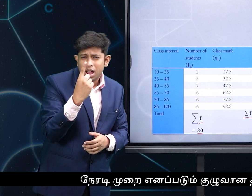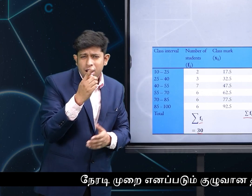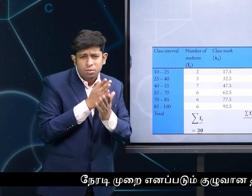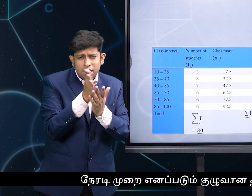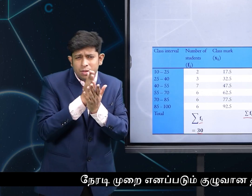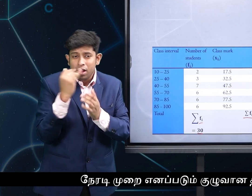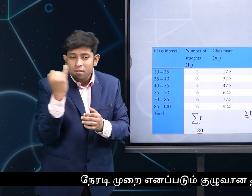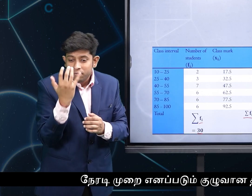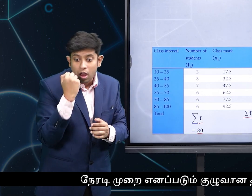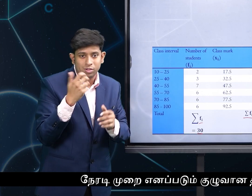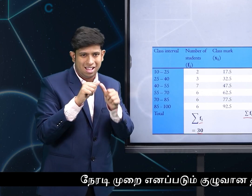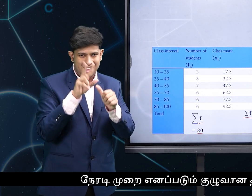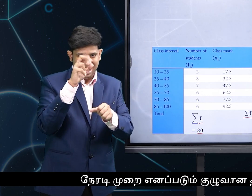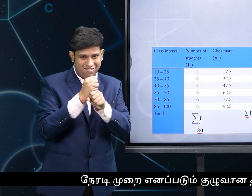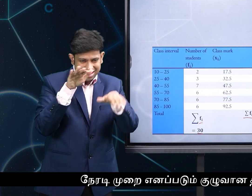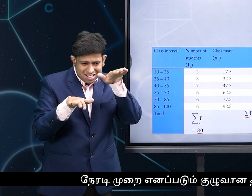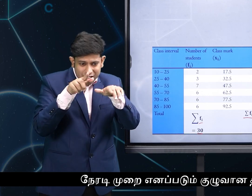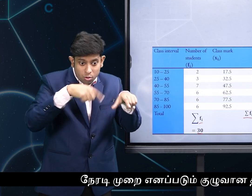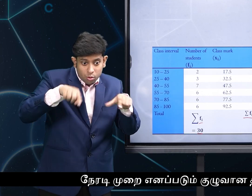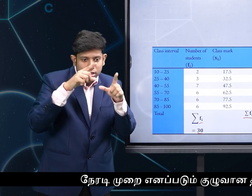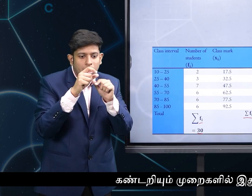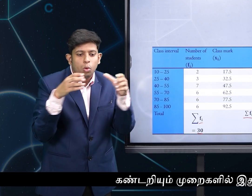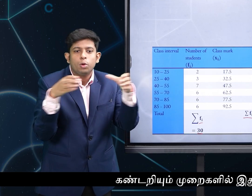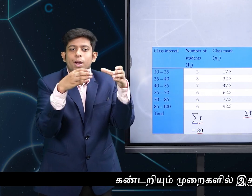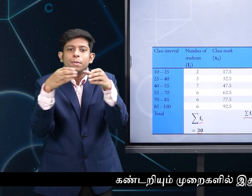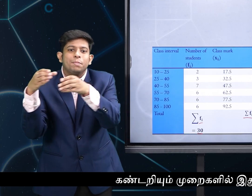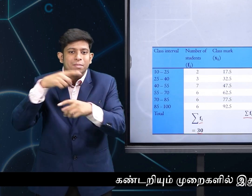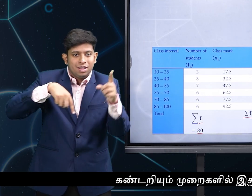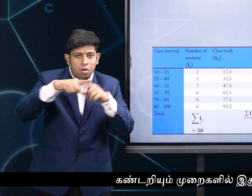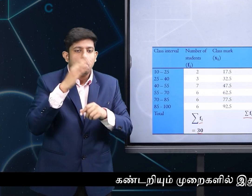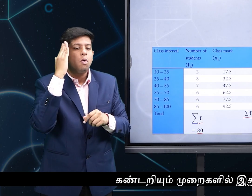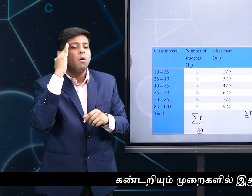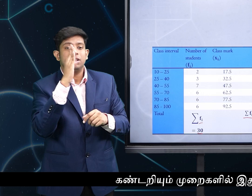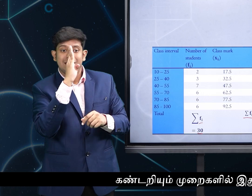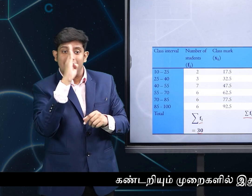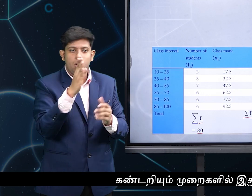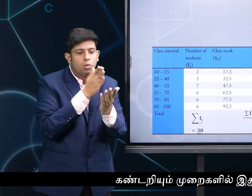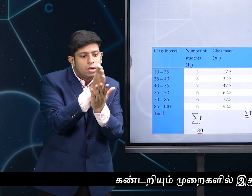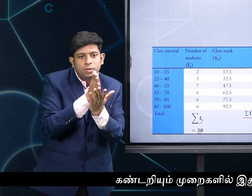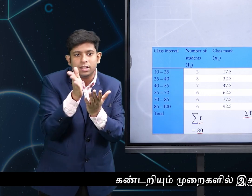நேரடி முறை எனப்படும் குழுவான தரவுகளின் சராசரியை கண்டறியும் முறைகளில் இதுவும் ஒன்றாகும்.